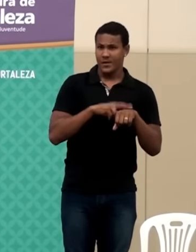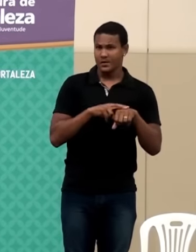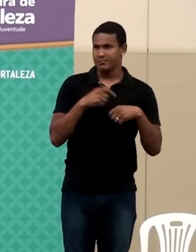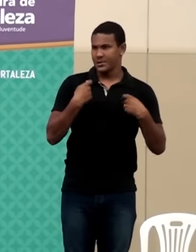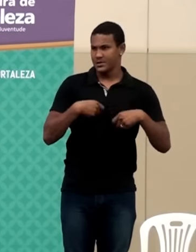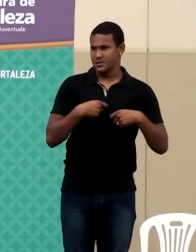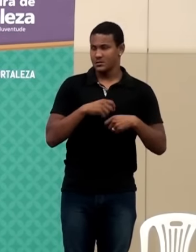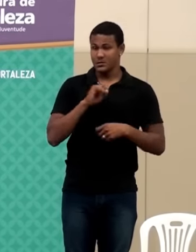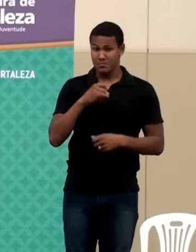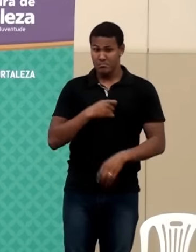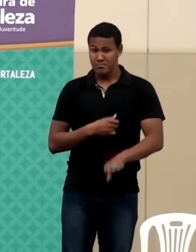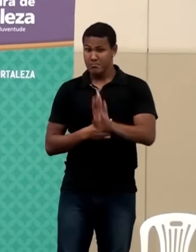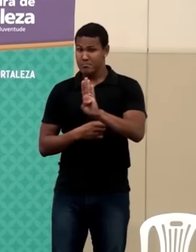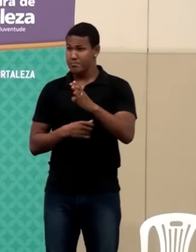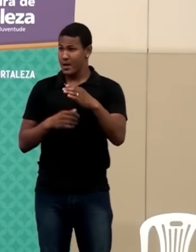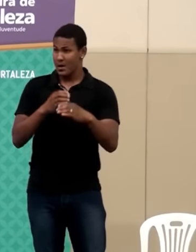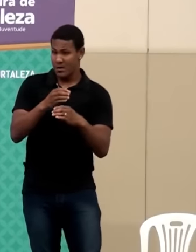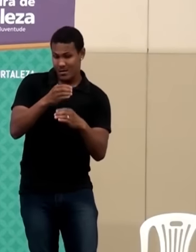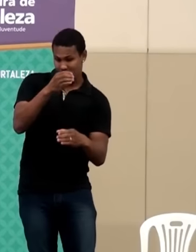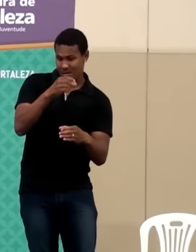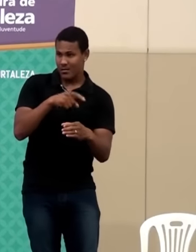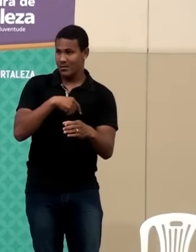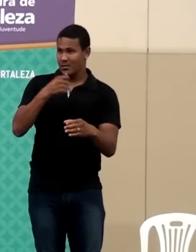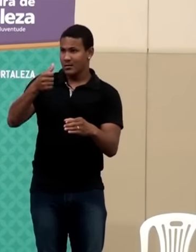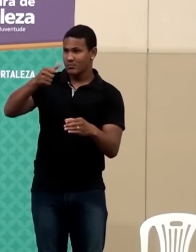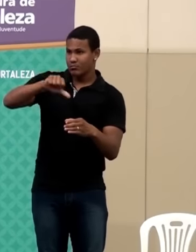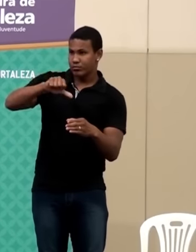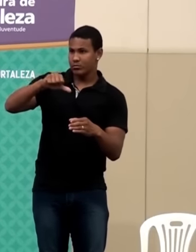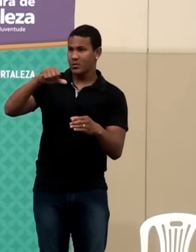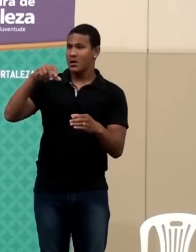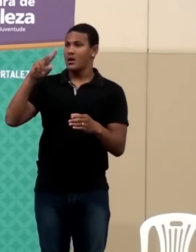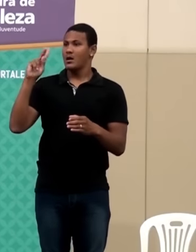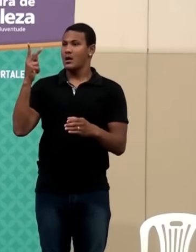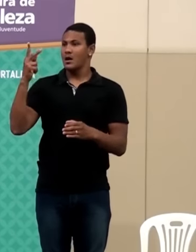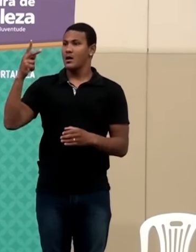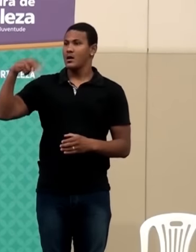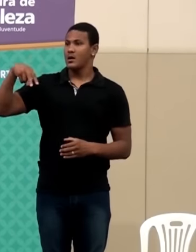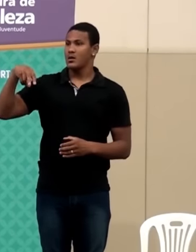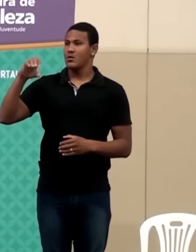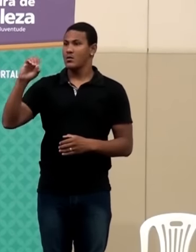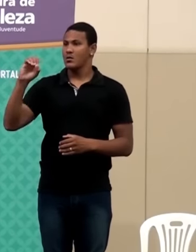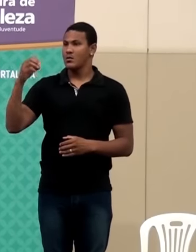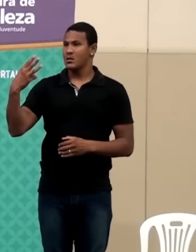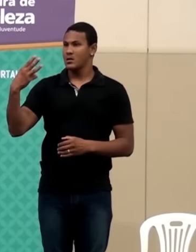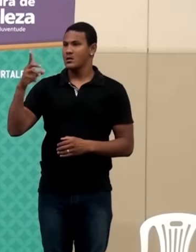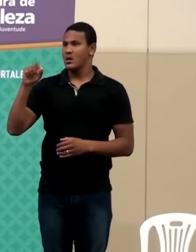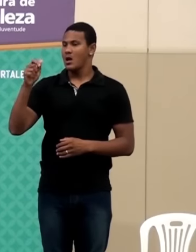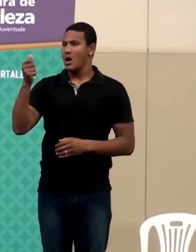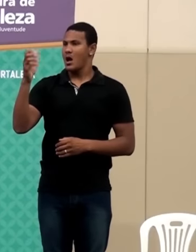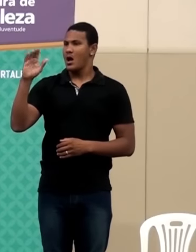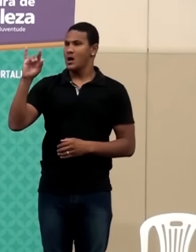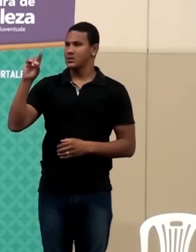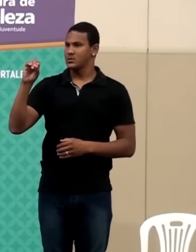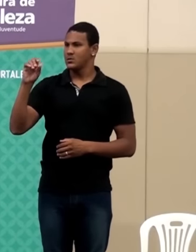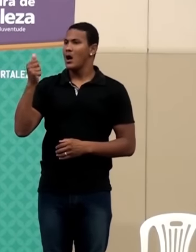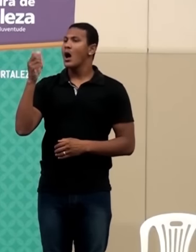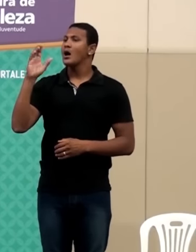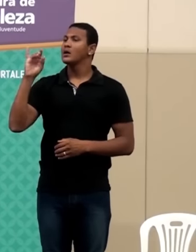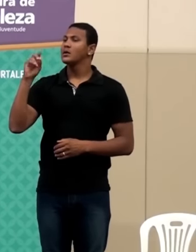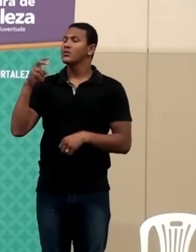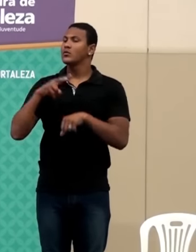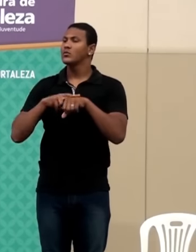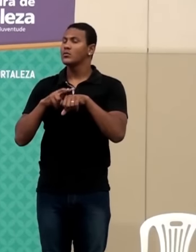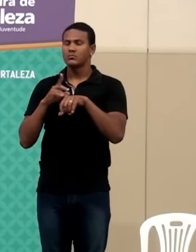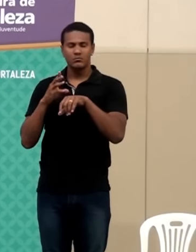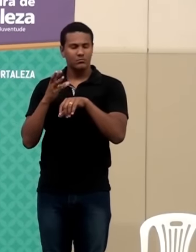Tubo B, HNO3. HNO3 é o quê? É um ácido. Pela análise que a gente fez lá em